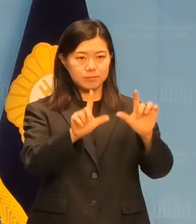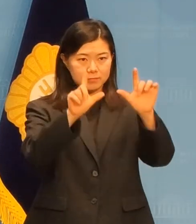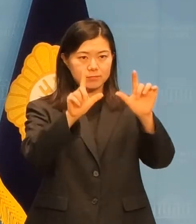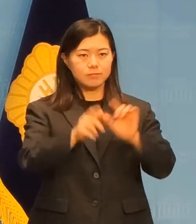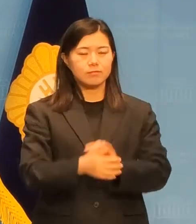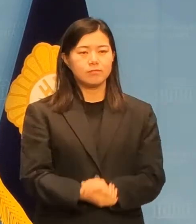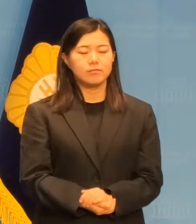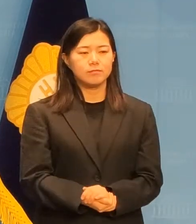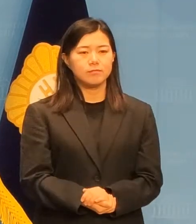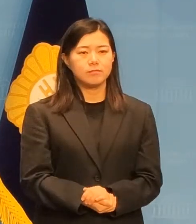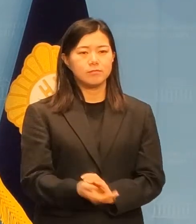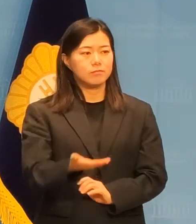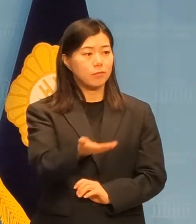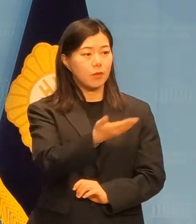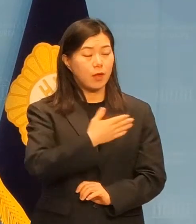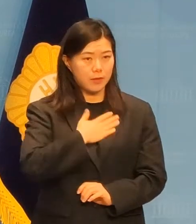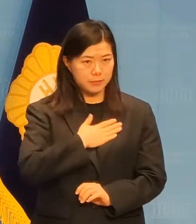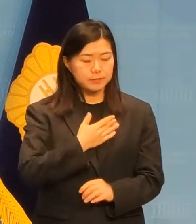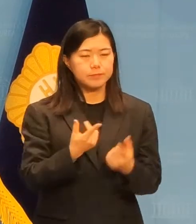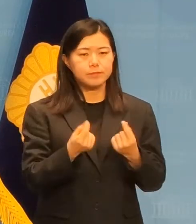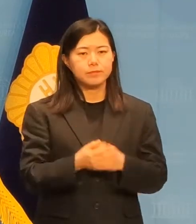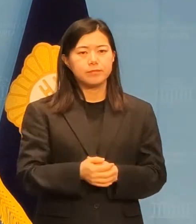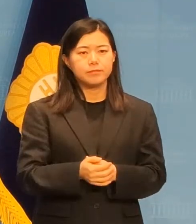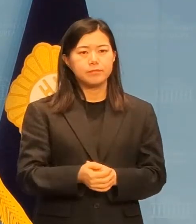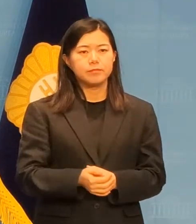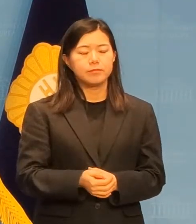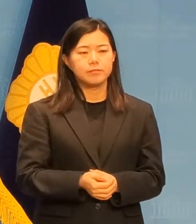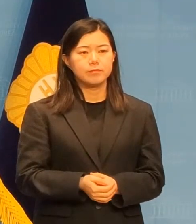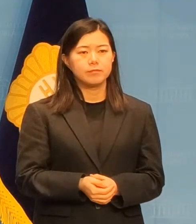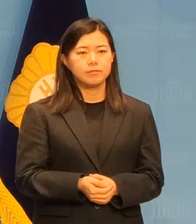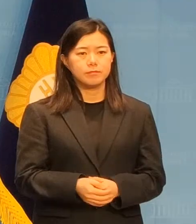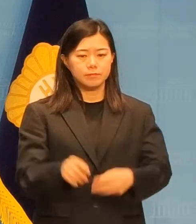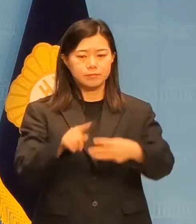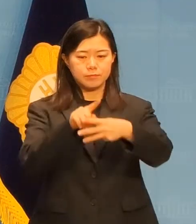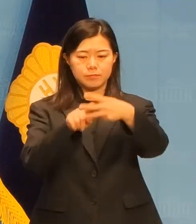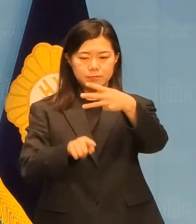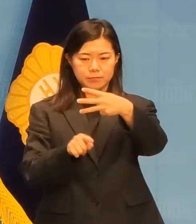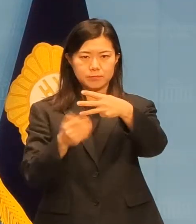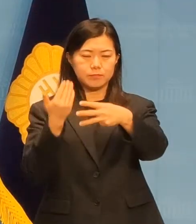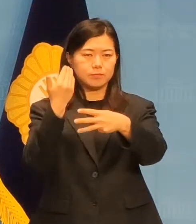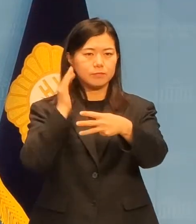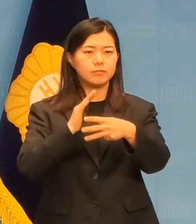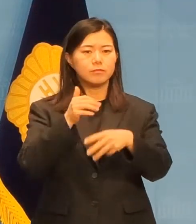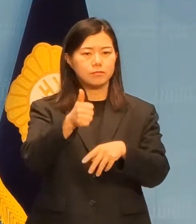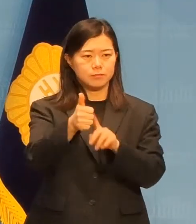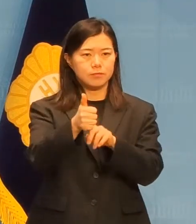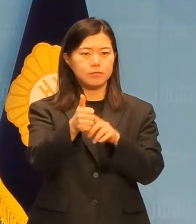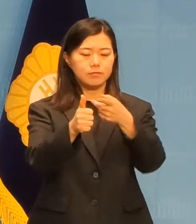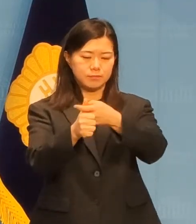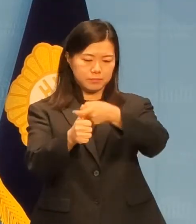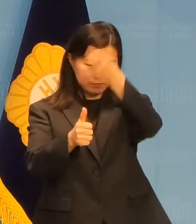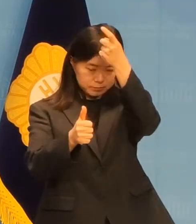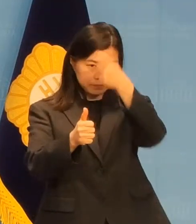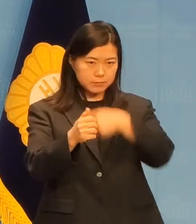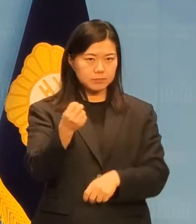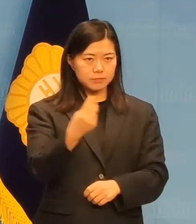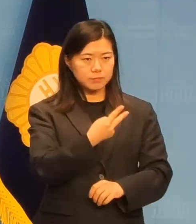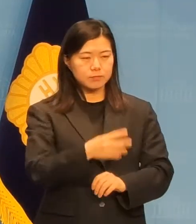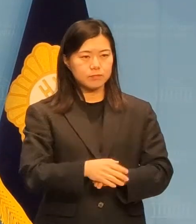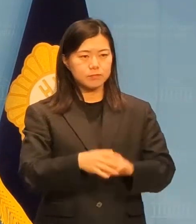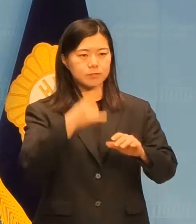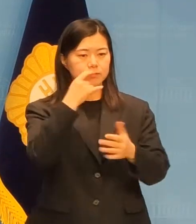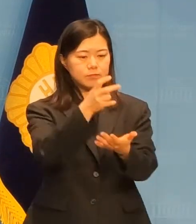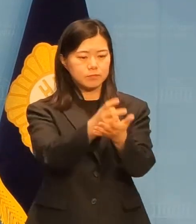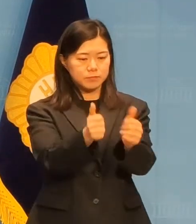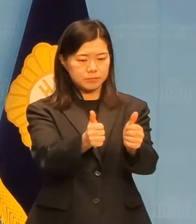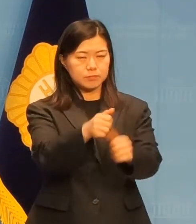2025년은 여러분도 잘 알다시피 윤석열 전 대통령 탄핵과 또